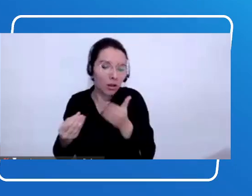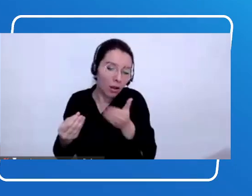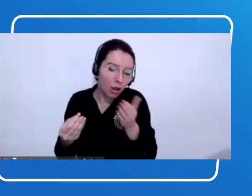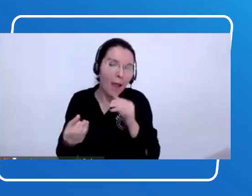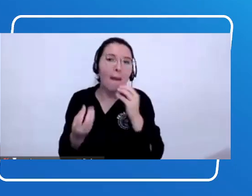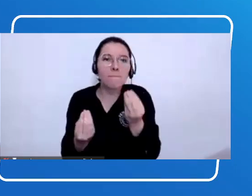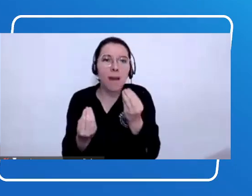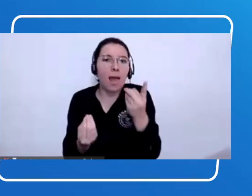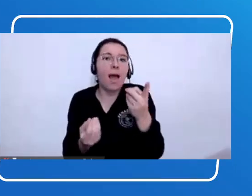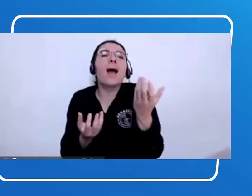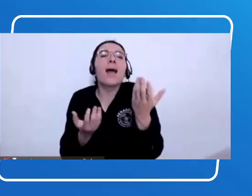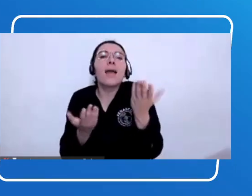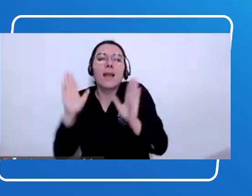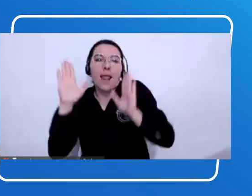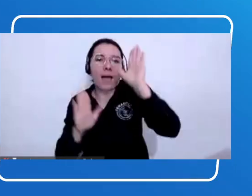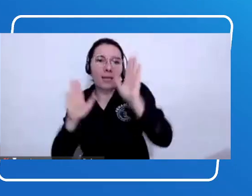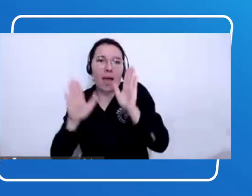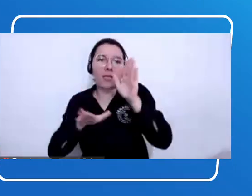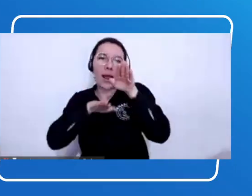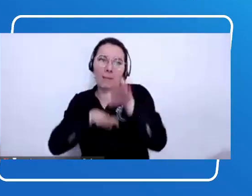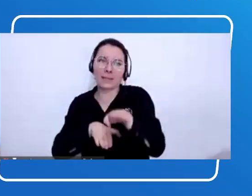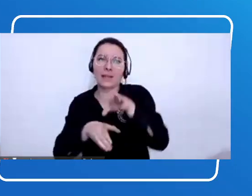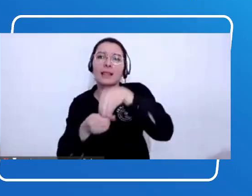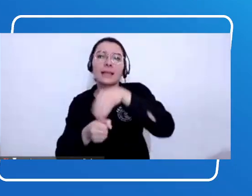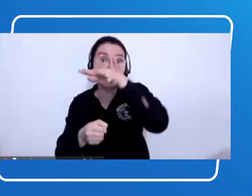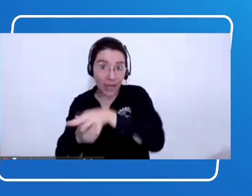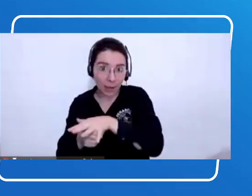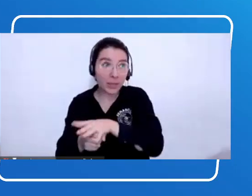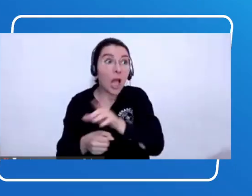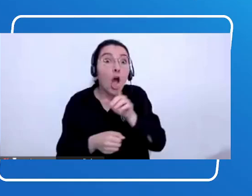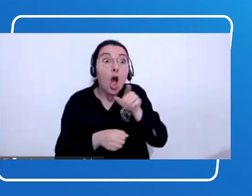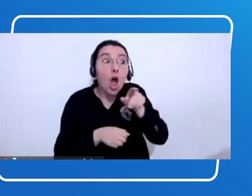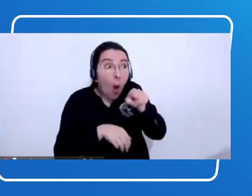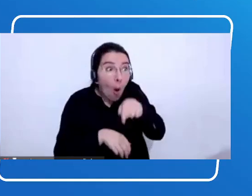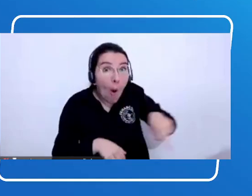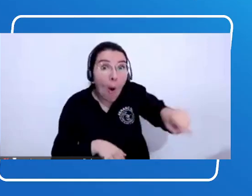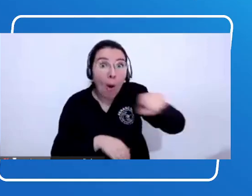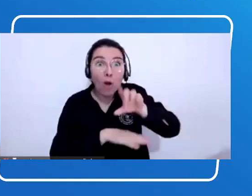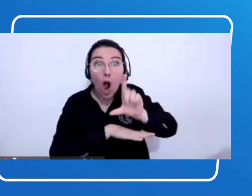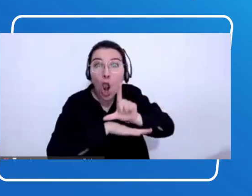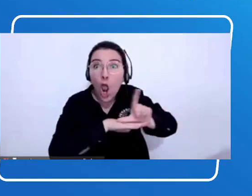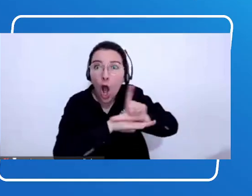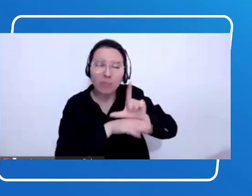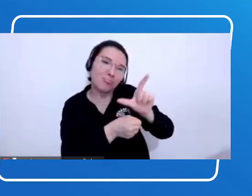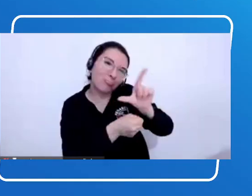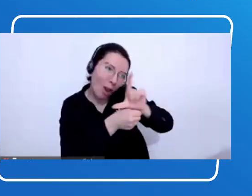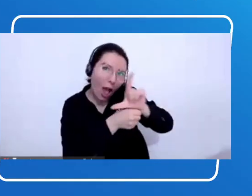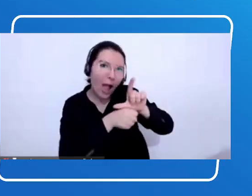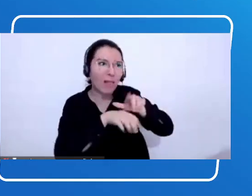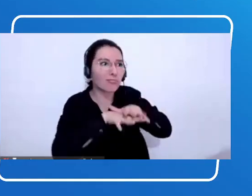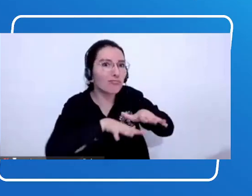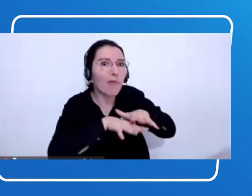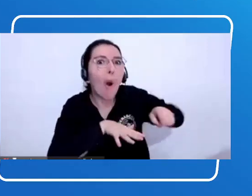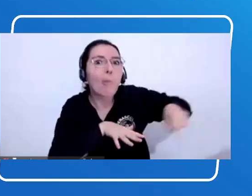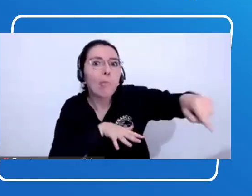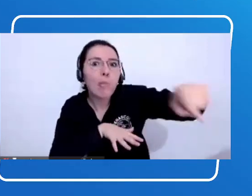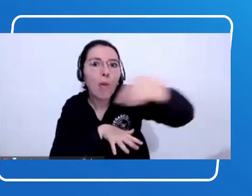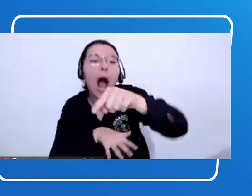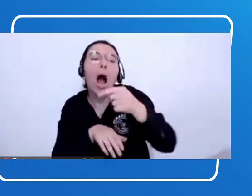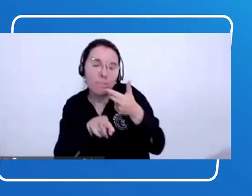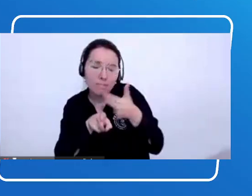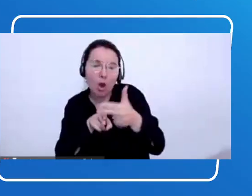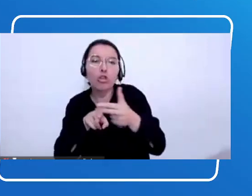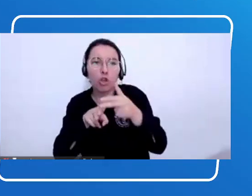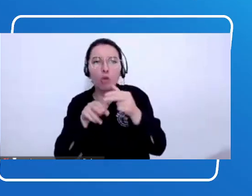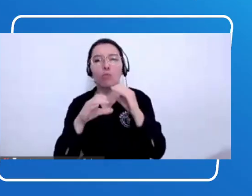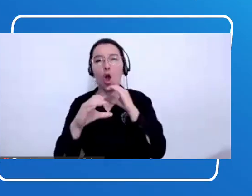las localidades, más adelante les vamos a compartir un boletín donde ustedes pueden encontrar en